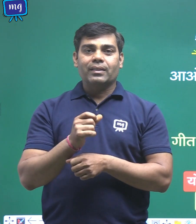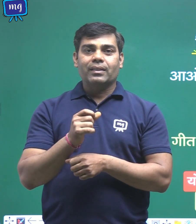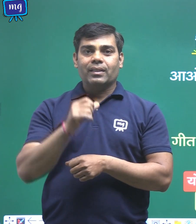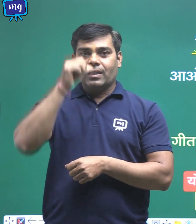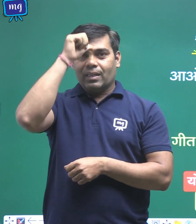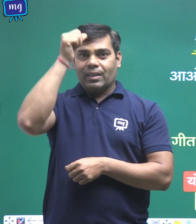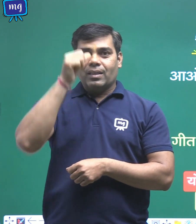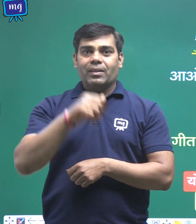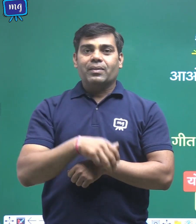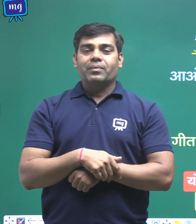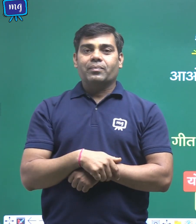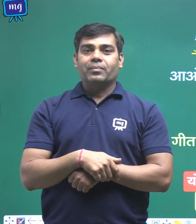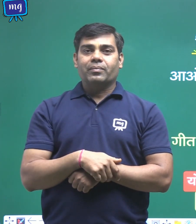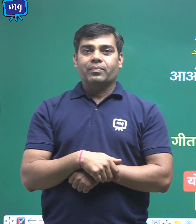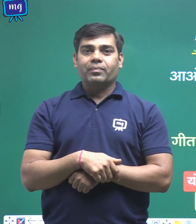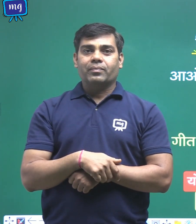हिंदी